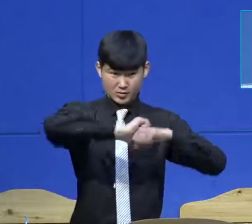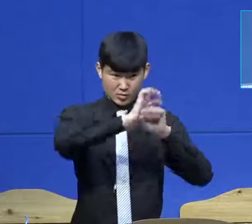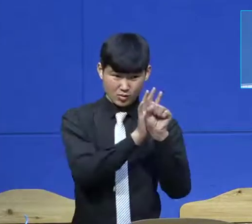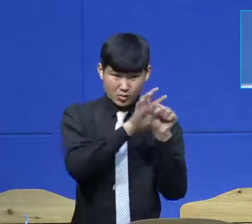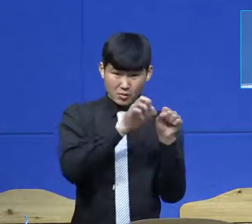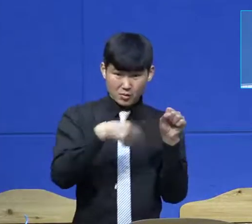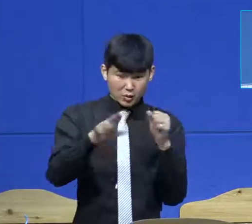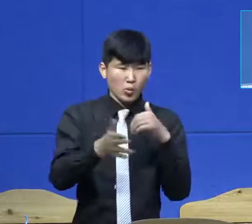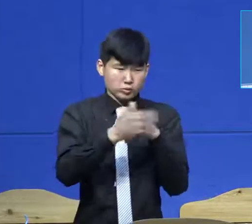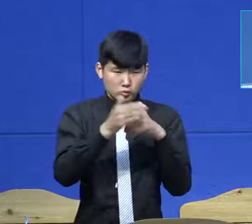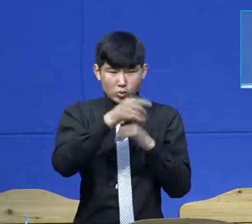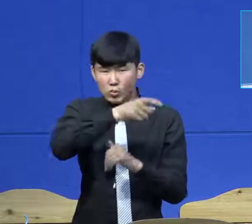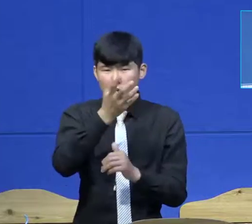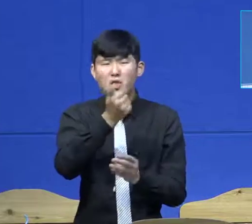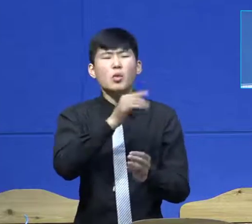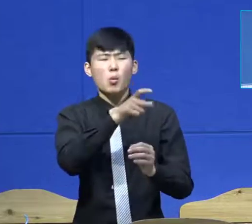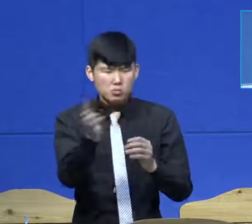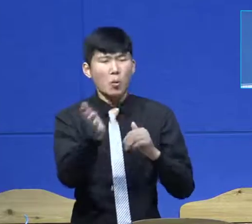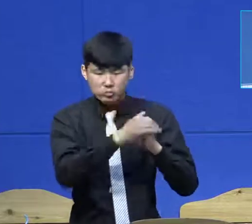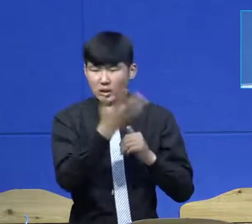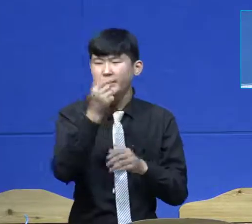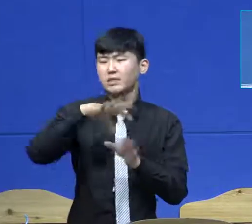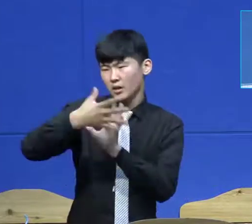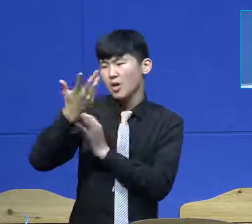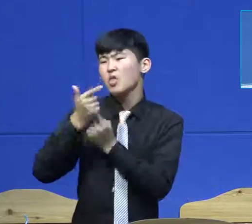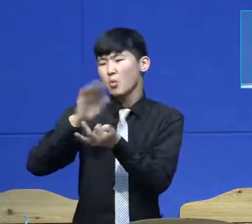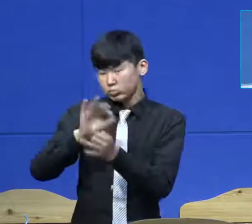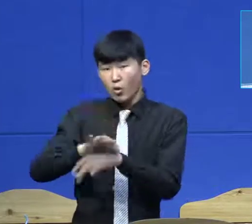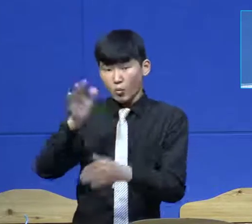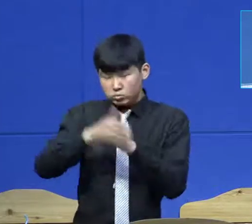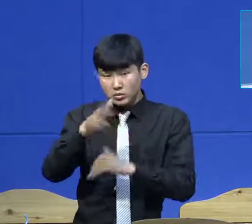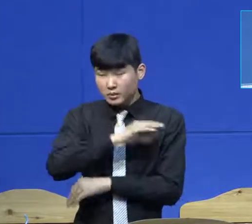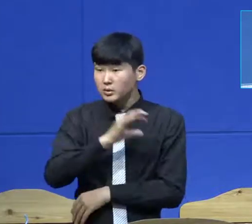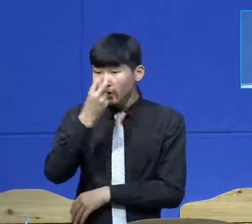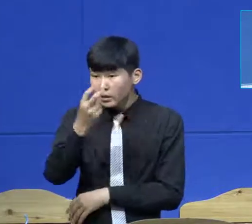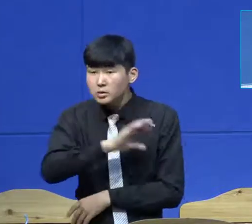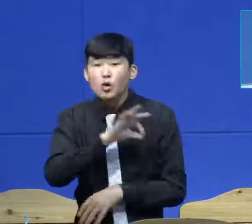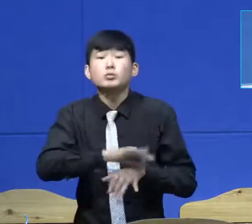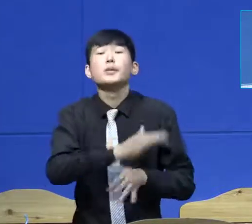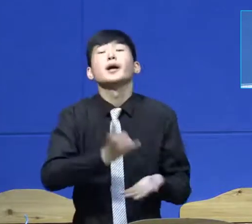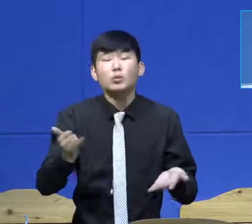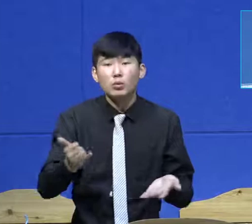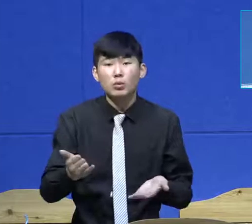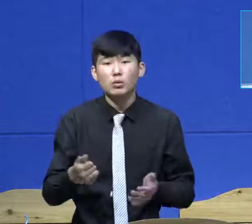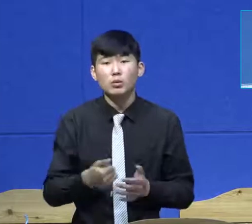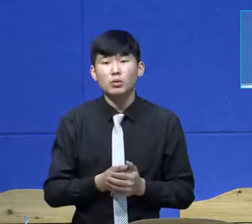Коронавирусээс болоод үхэж байгаа хүмүүс өнөөдөр тэдэн үхсэн гэнэ, дэлхийд хэдэн үхсэн гэнэ, сэтгэл чи өвдөж гинэ үү? Тэрнээс илүү сэтгэл чи өвдөхөр юм алга